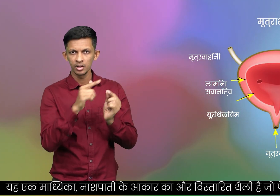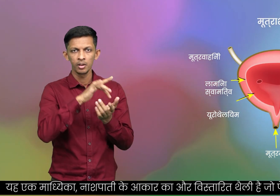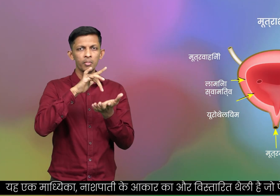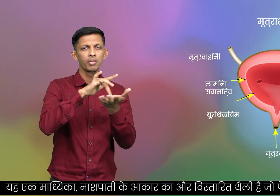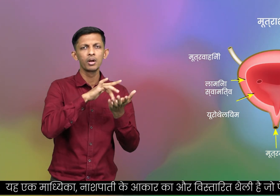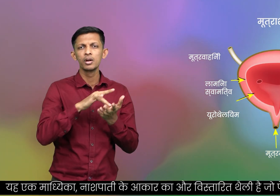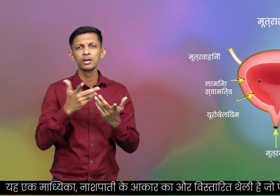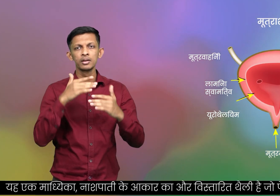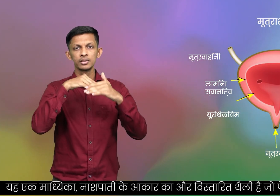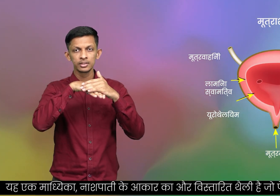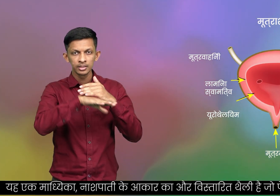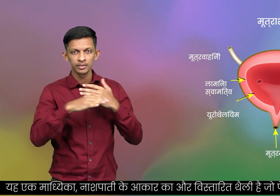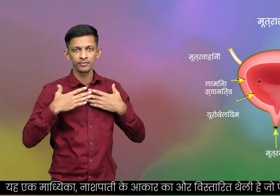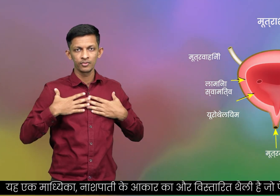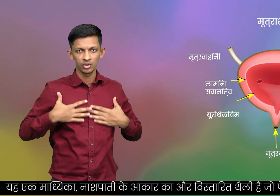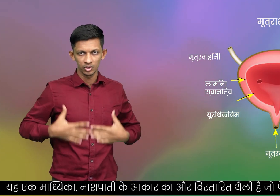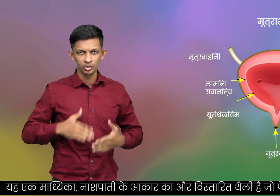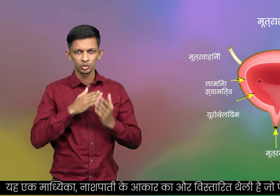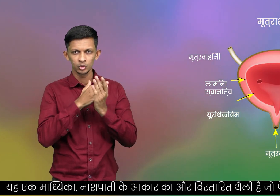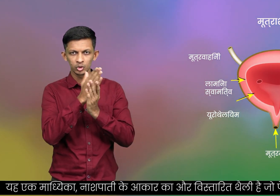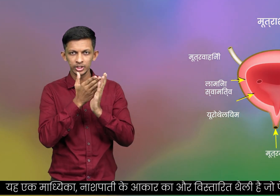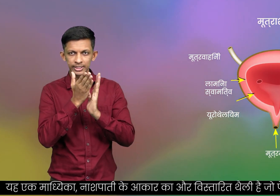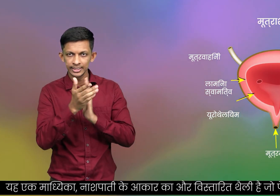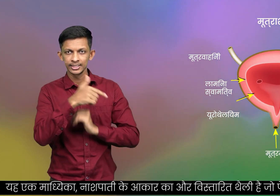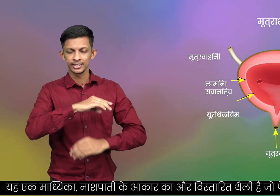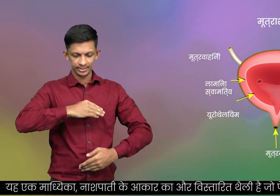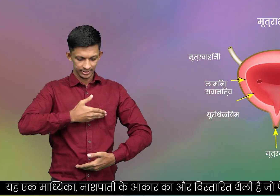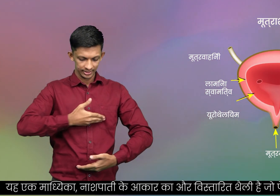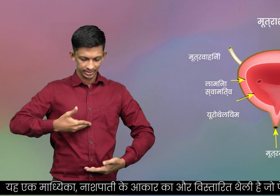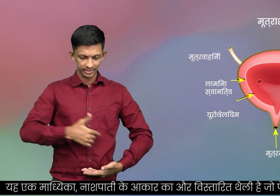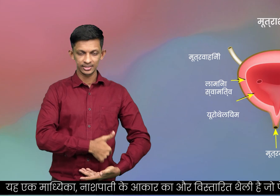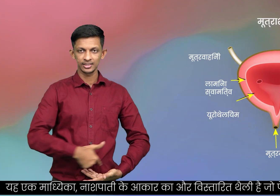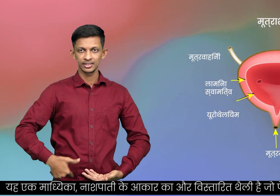जो पेट के श्रोणि भाग में होता है।